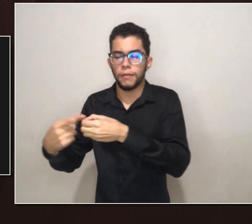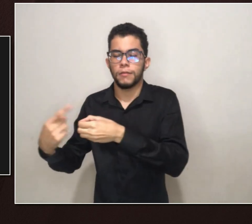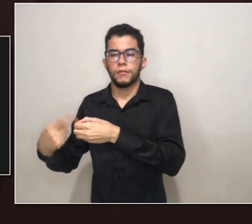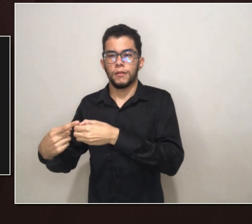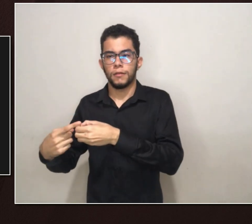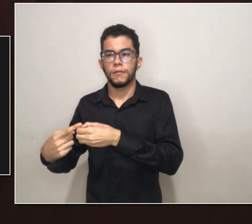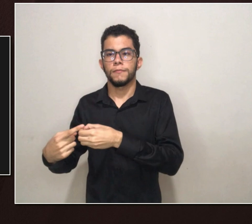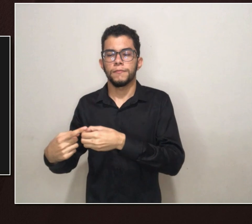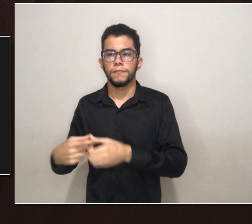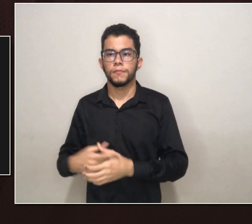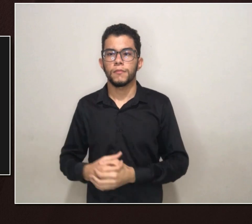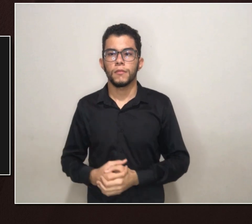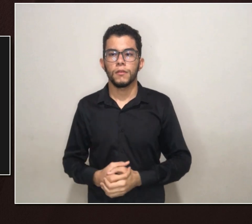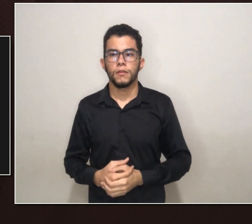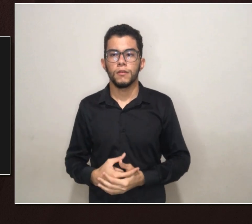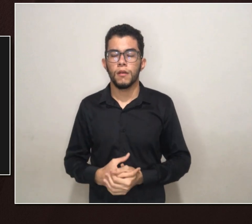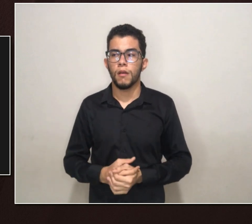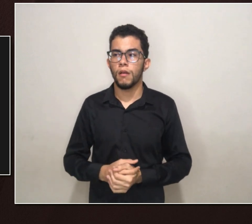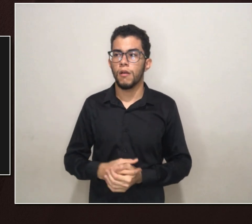Él,